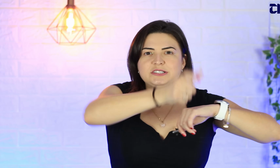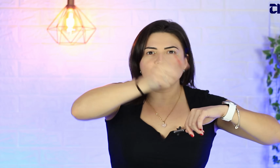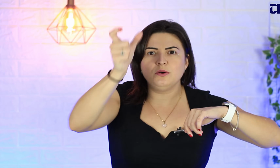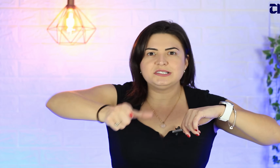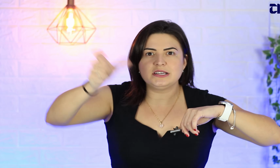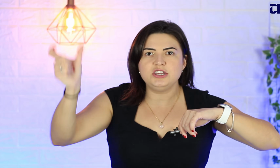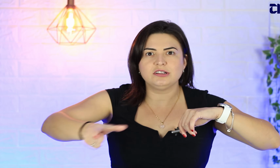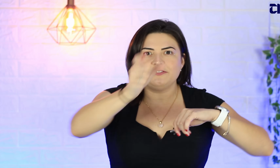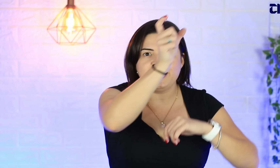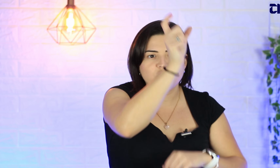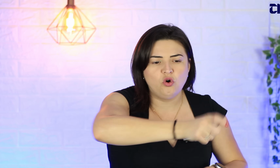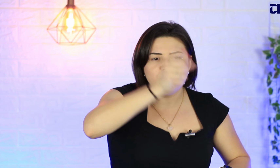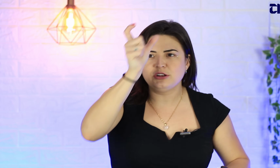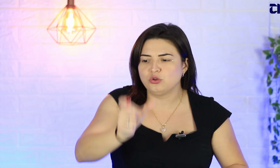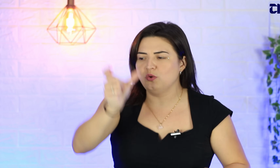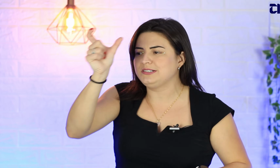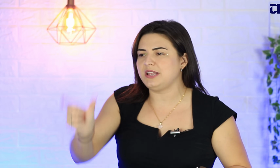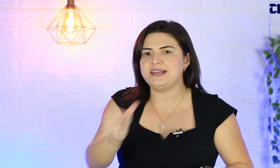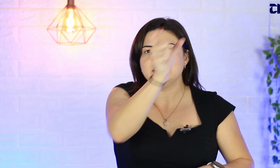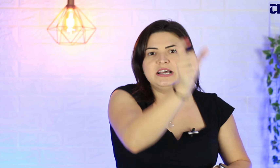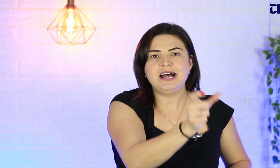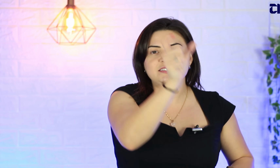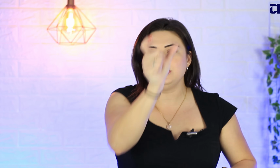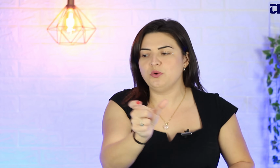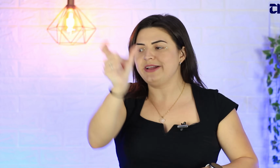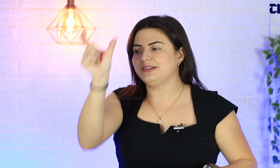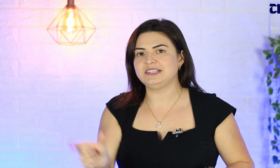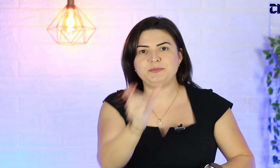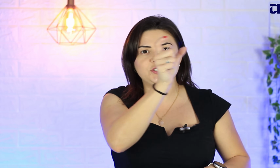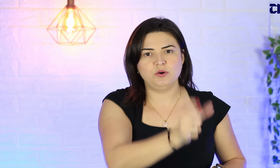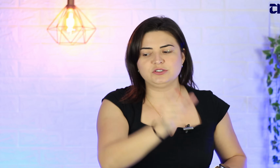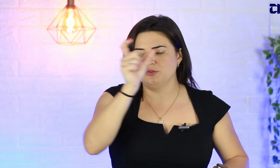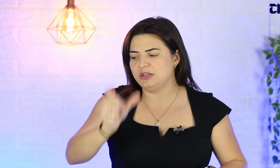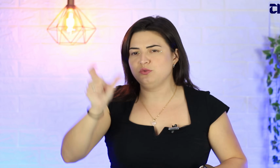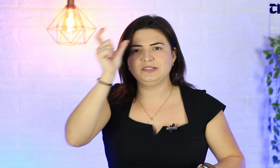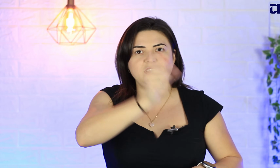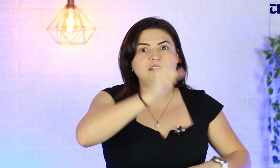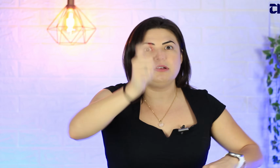pessoas aqui, ó. Tá vendo? Uma, duas, três. A silhueta das pessoas. Uma, duas, três.